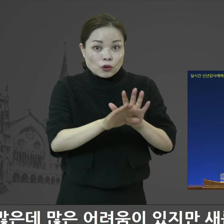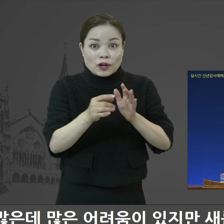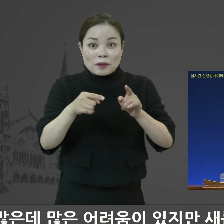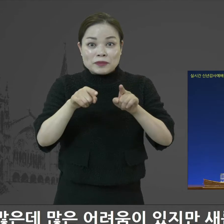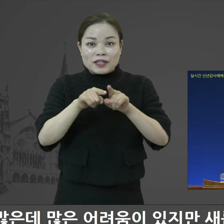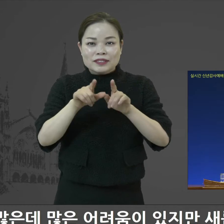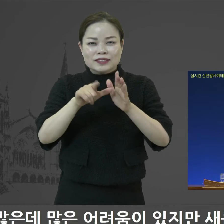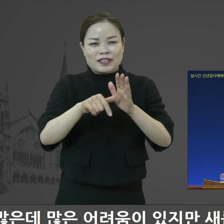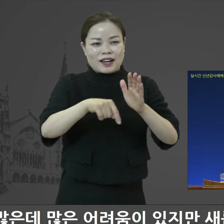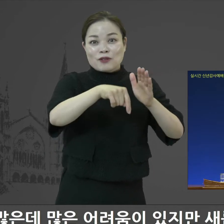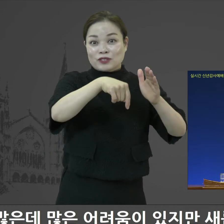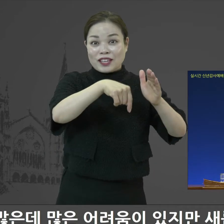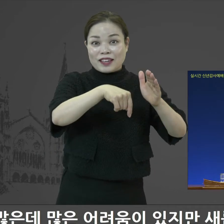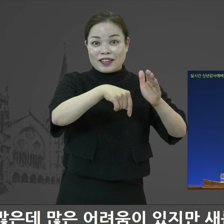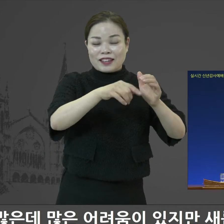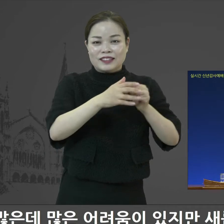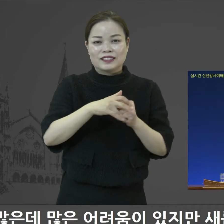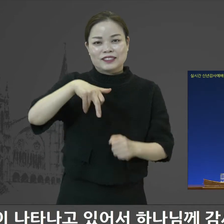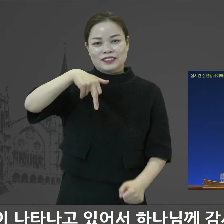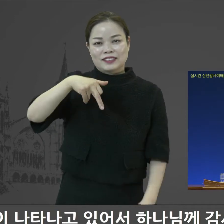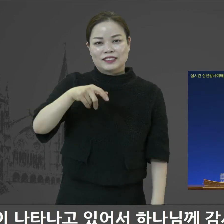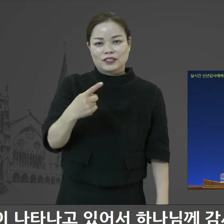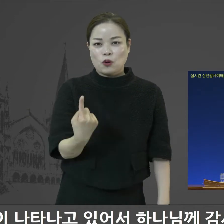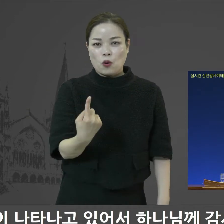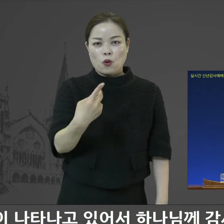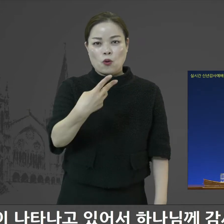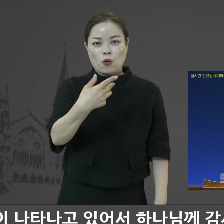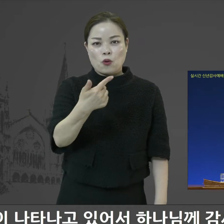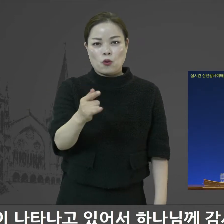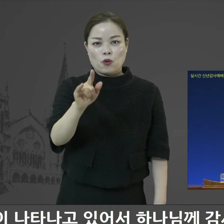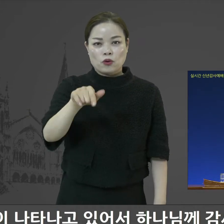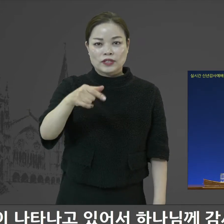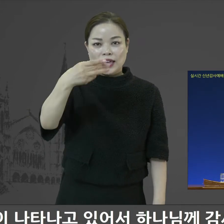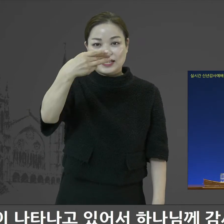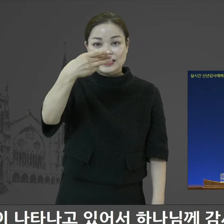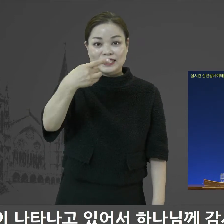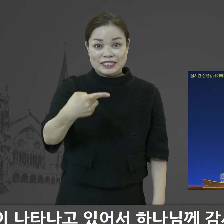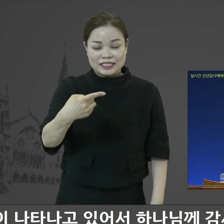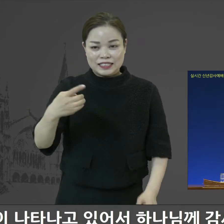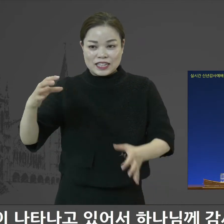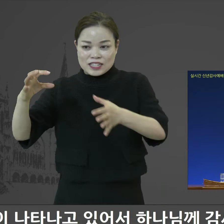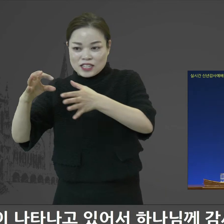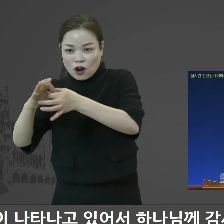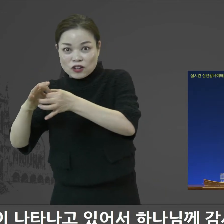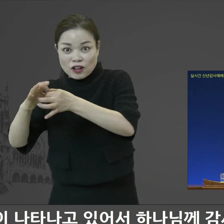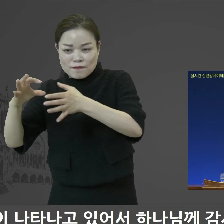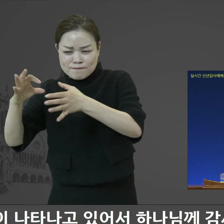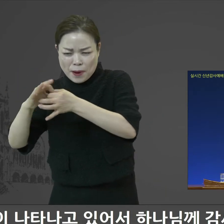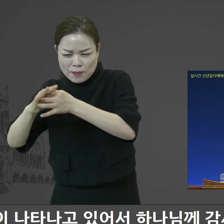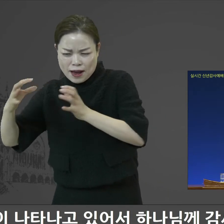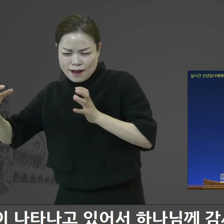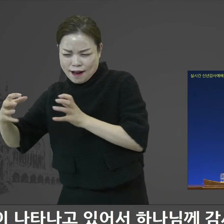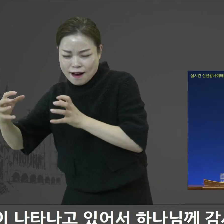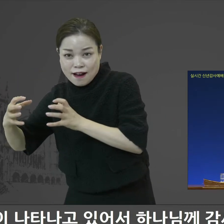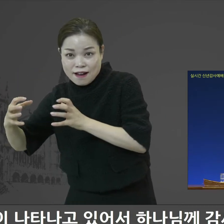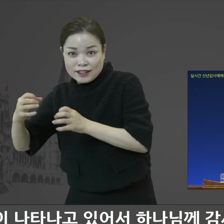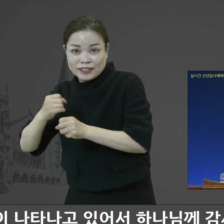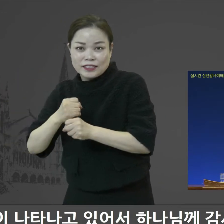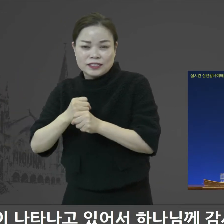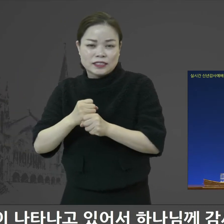함께하는 시대 속에 커넥트, 연결되고 결합되어지는 일에 더욱 힘쓰며